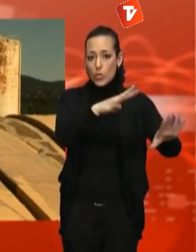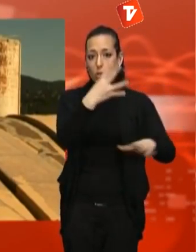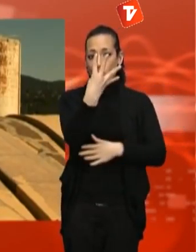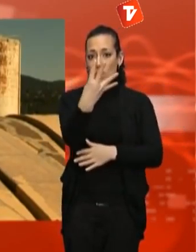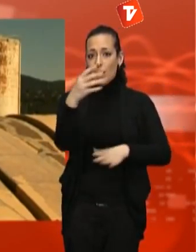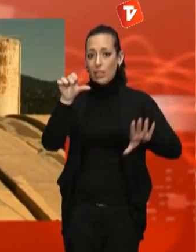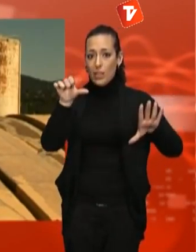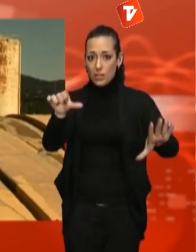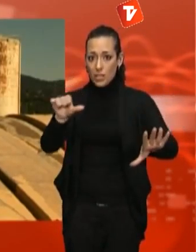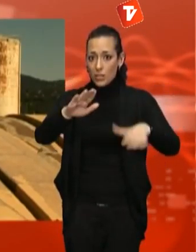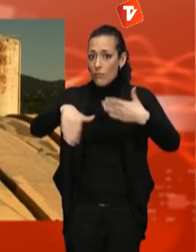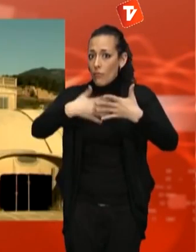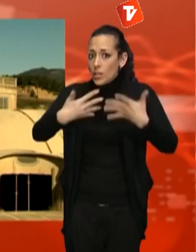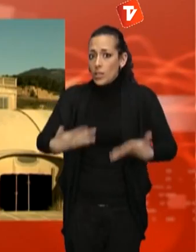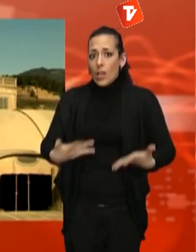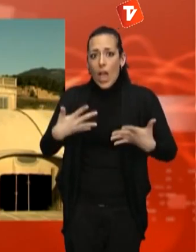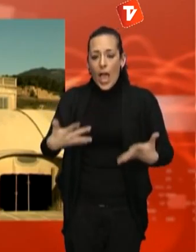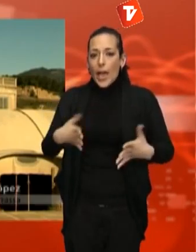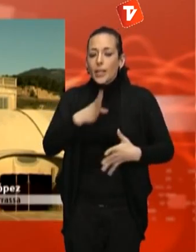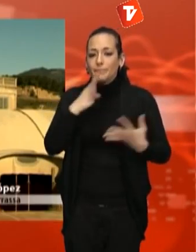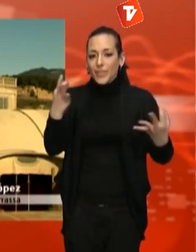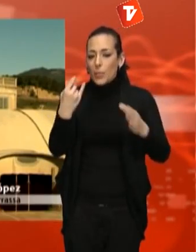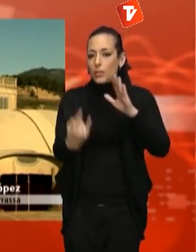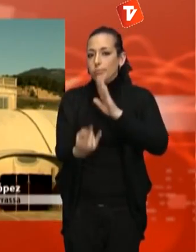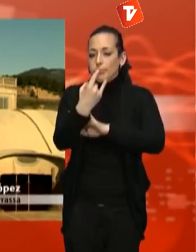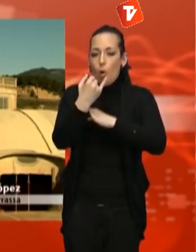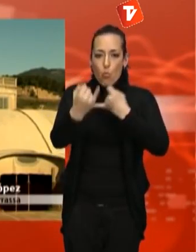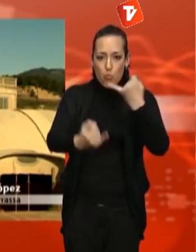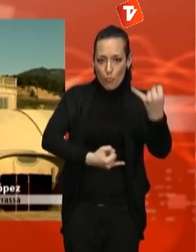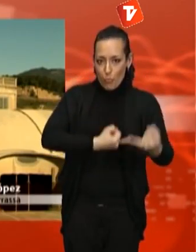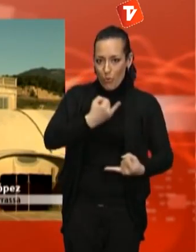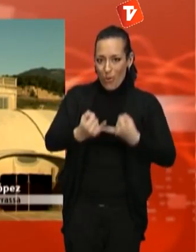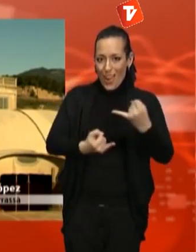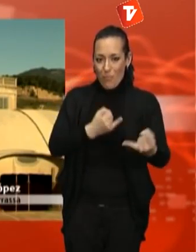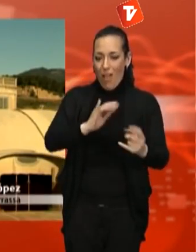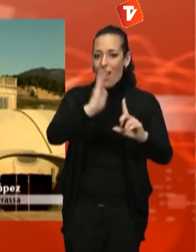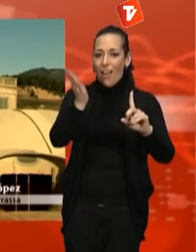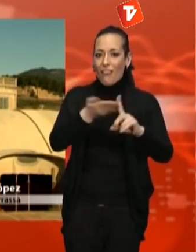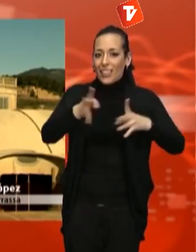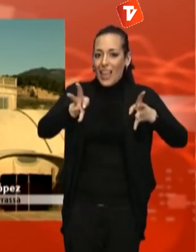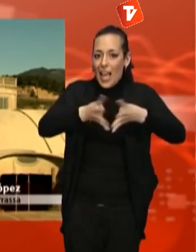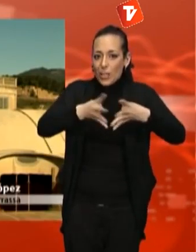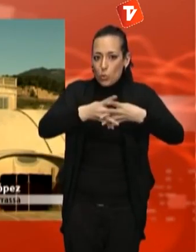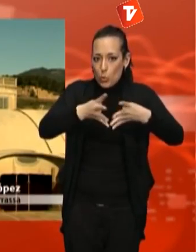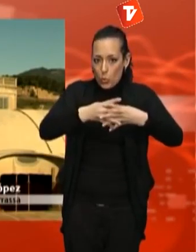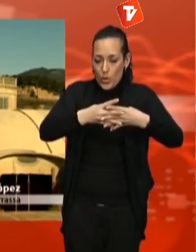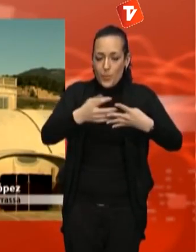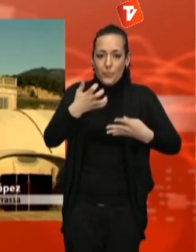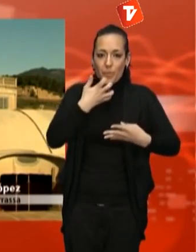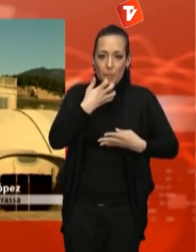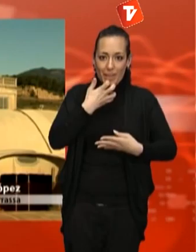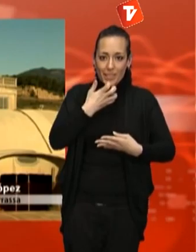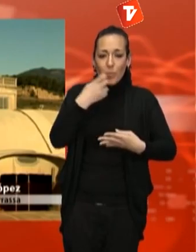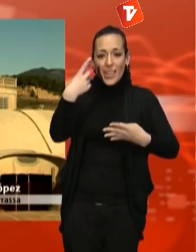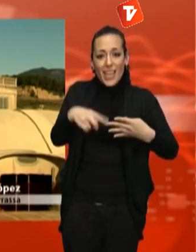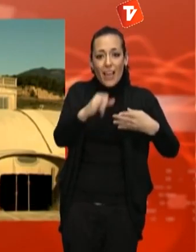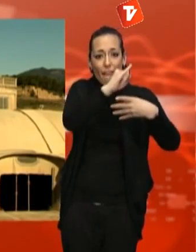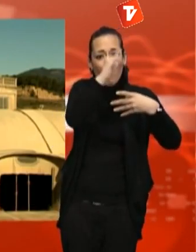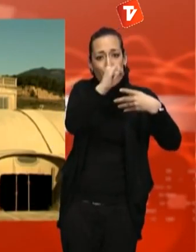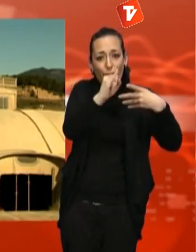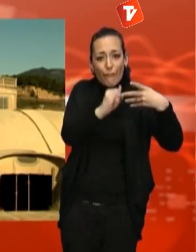Parlem de problemes estructurals, parlem de dues tipologies de problemes. Un, de filtracions del que és el bas cap a l'exterior, és a dir, tenia fissures, havia